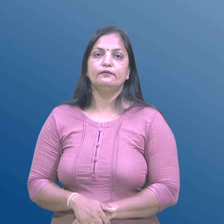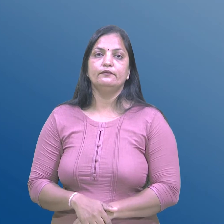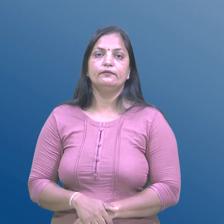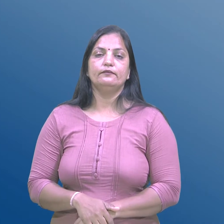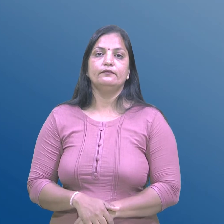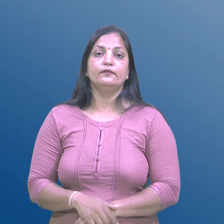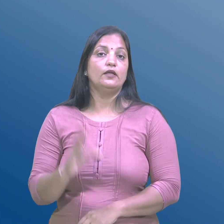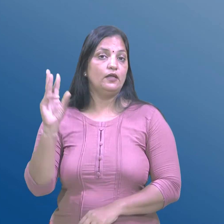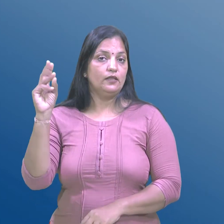ત્રીજું,